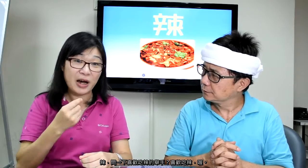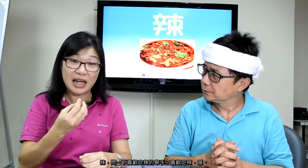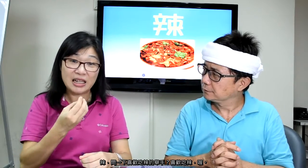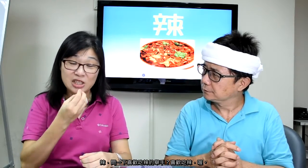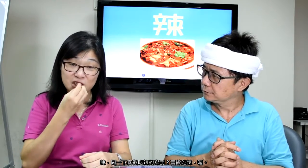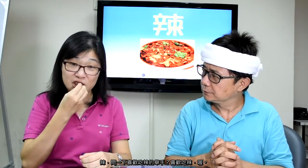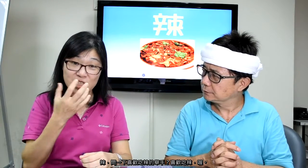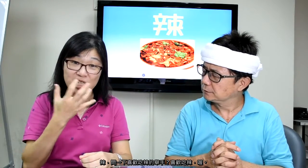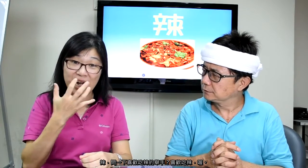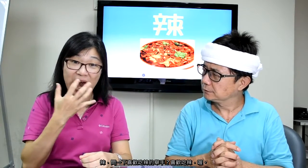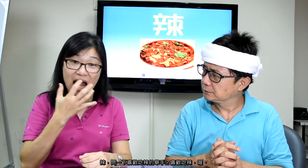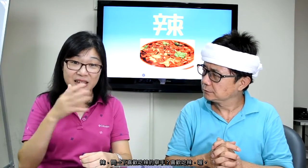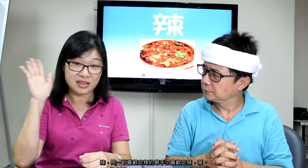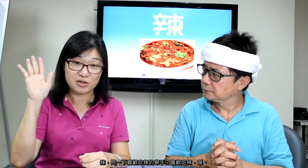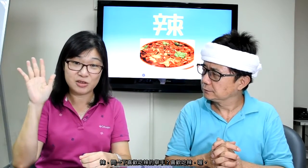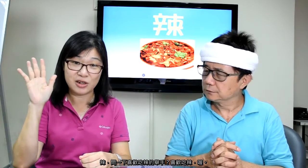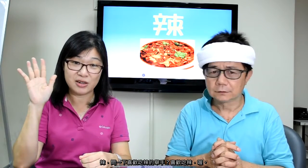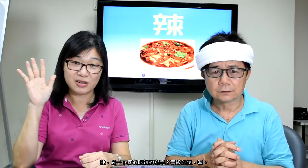欢吃辣的举手。